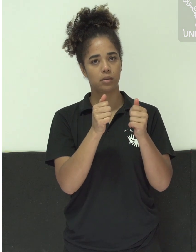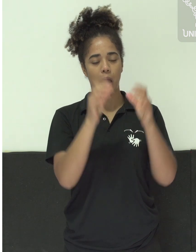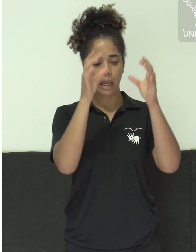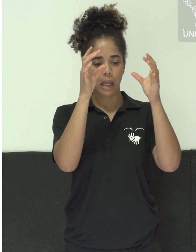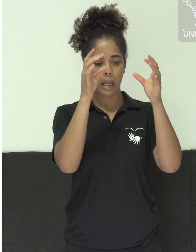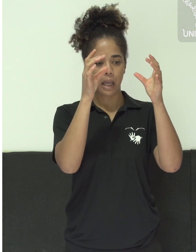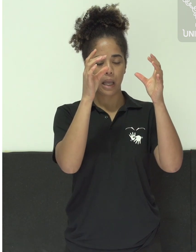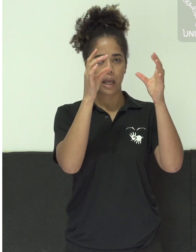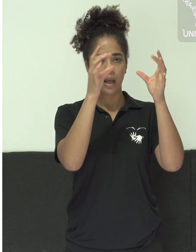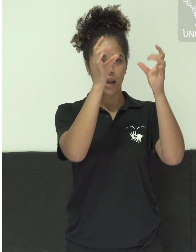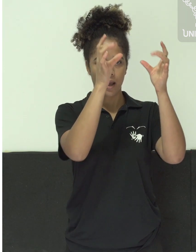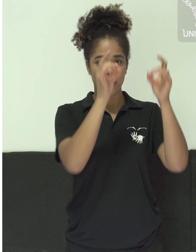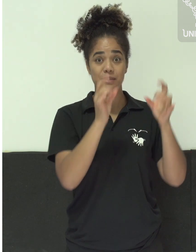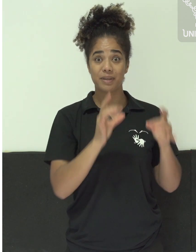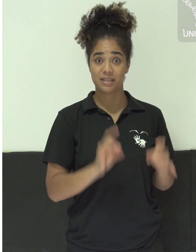caso.